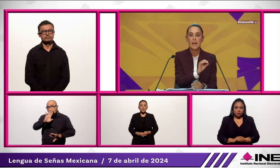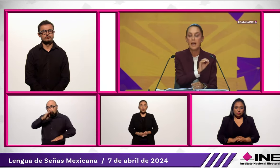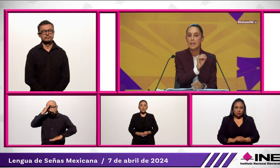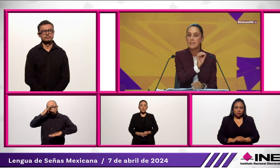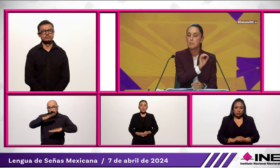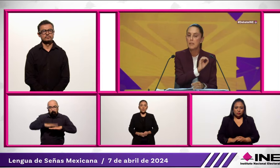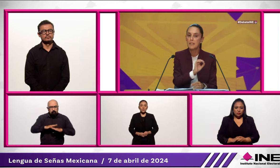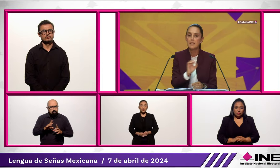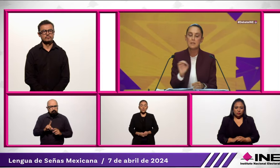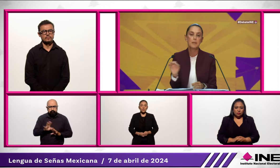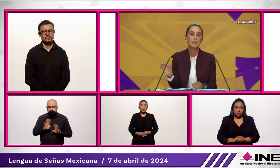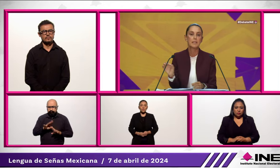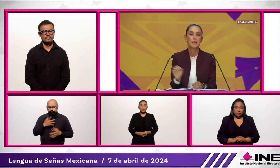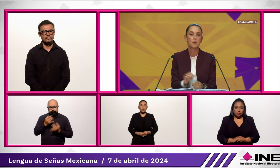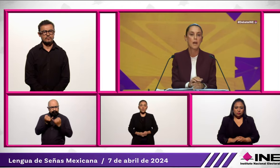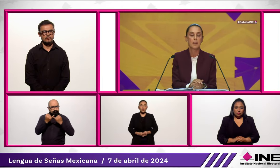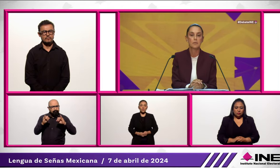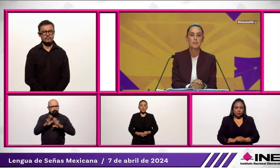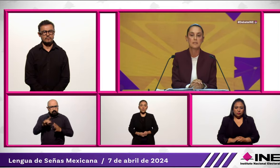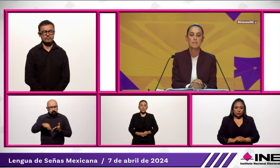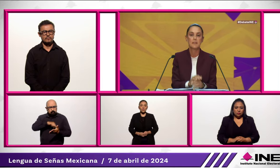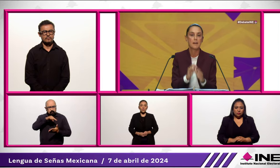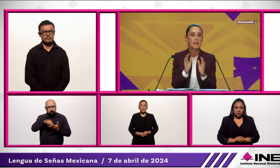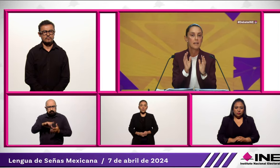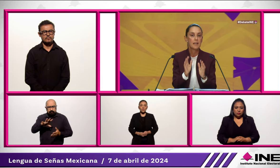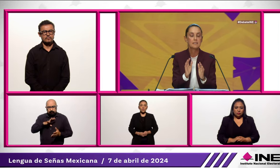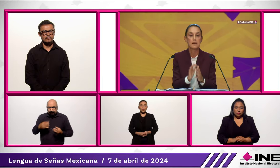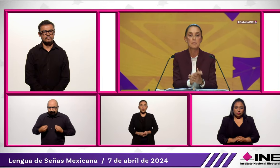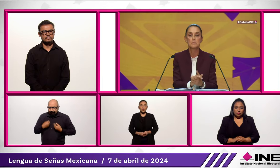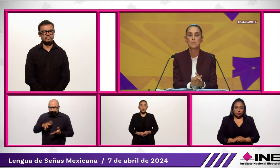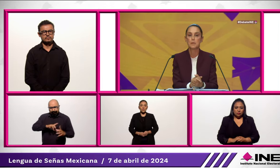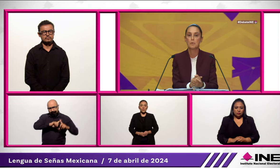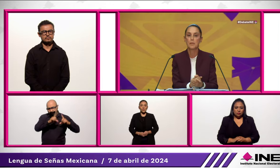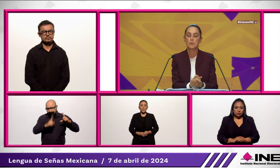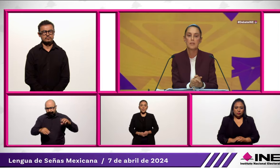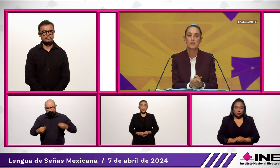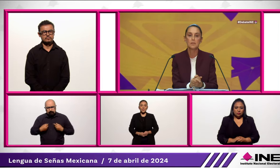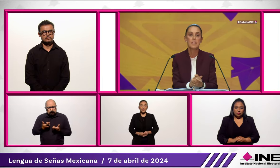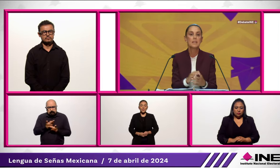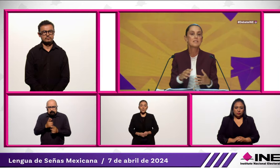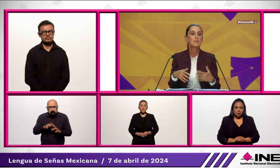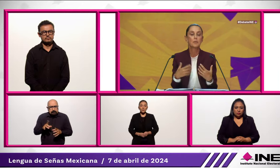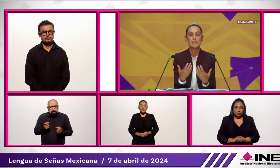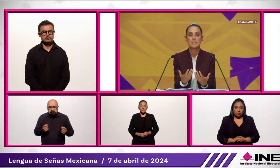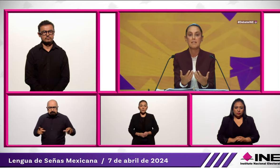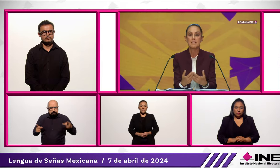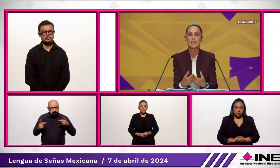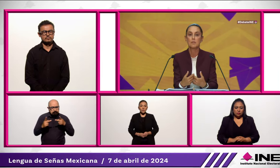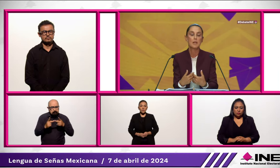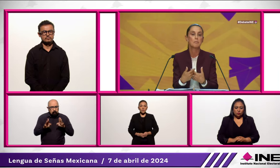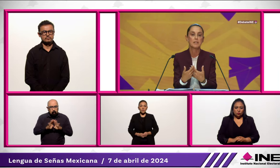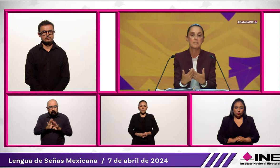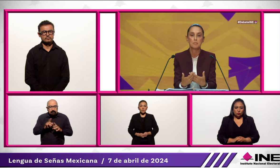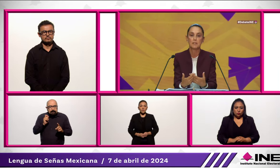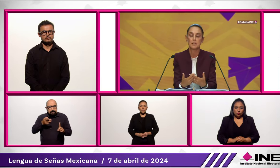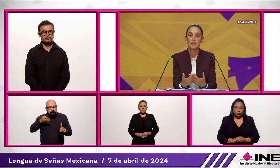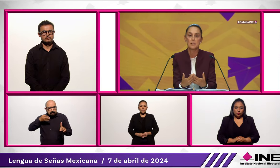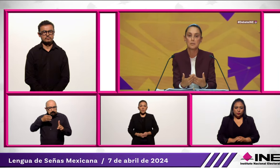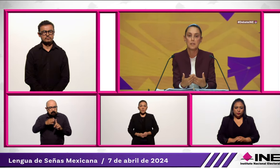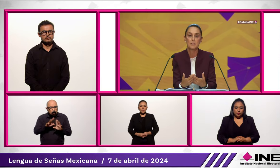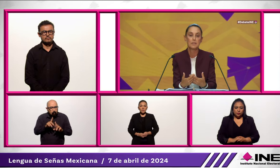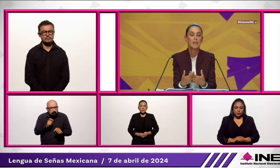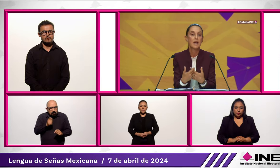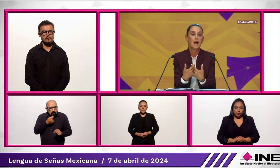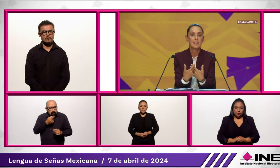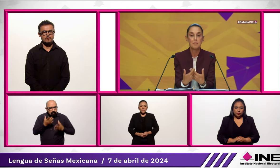y en que, independientemente del lugar donde se viva, es el mismo tipo de educación, sino que está basado en la participación